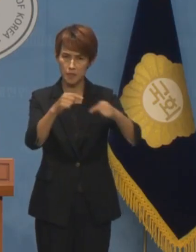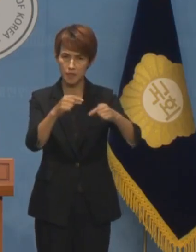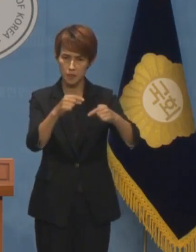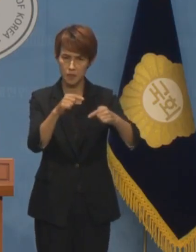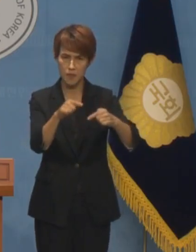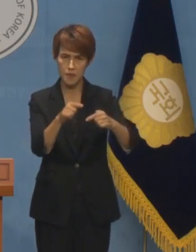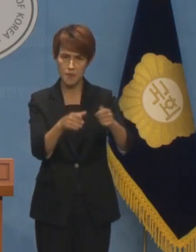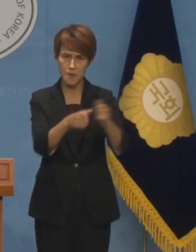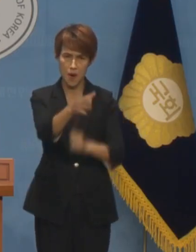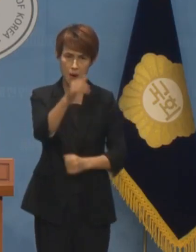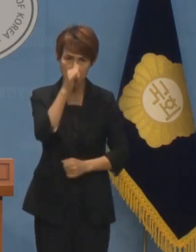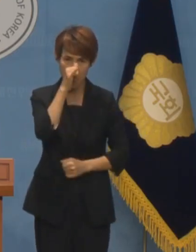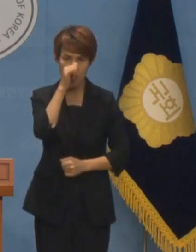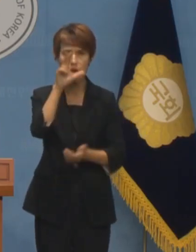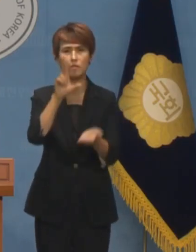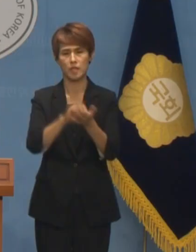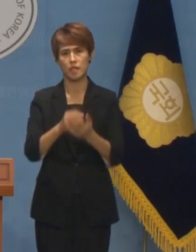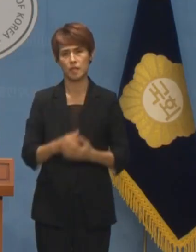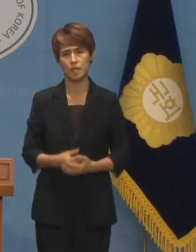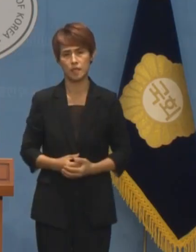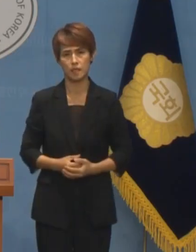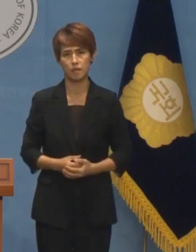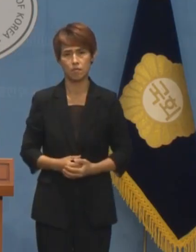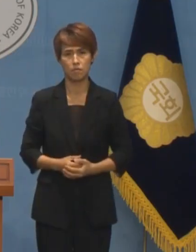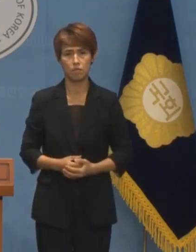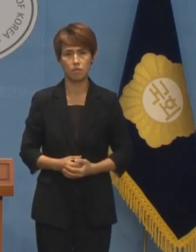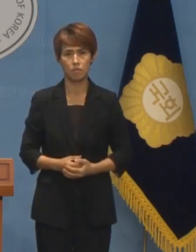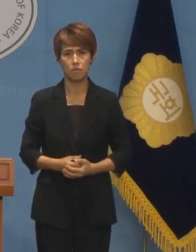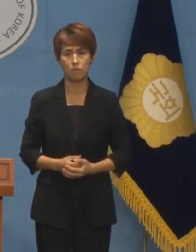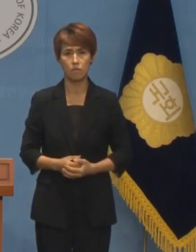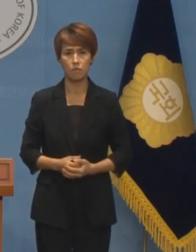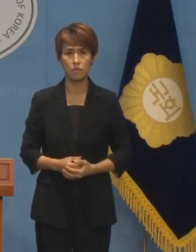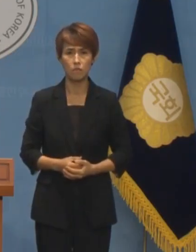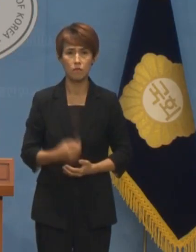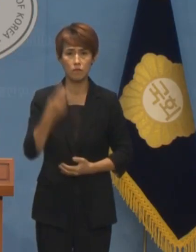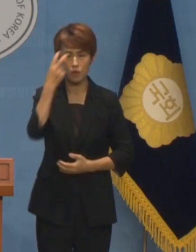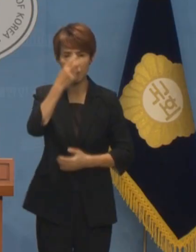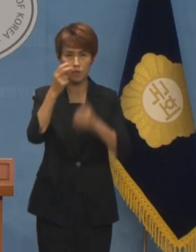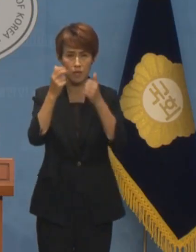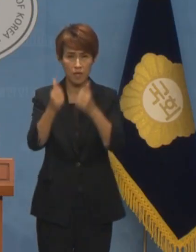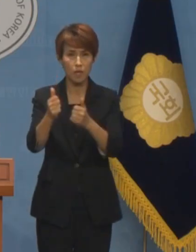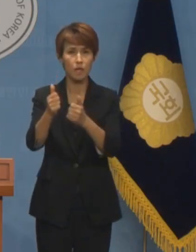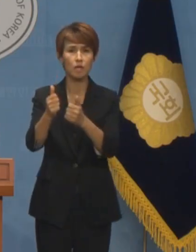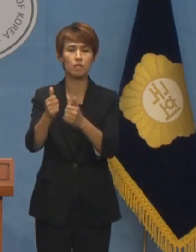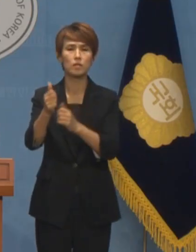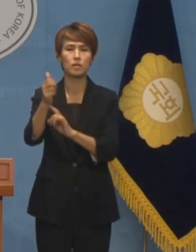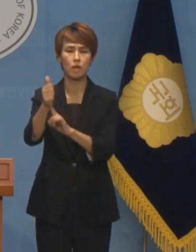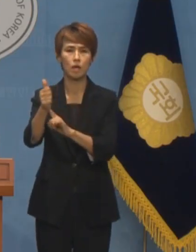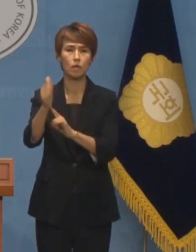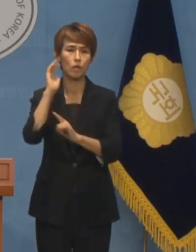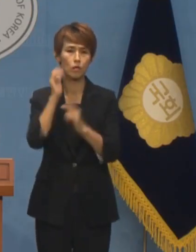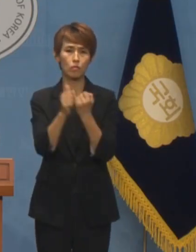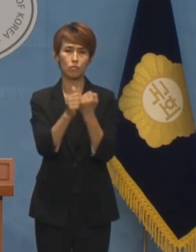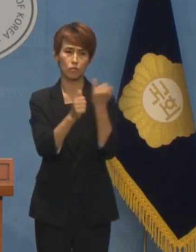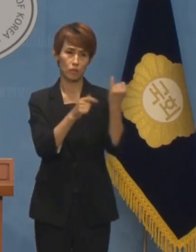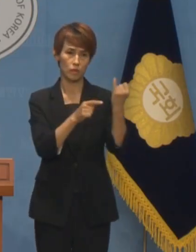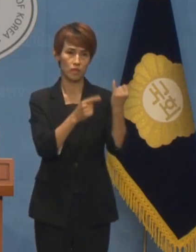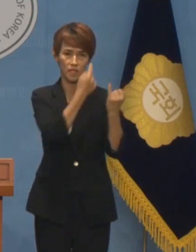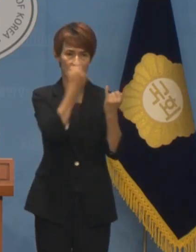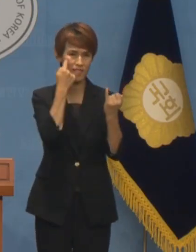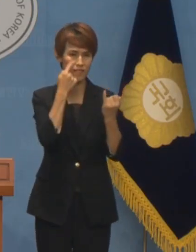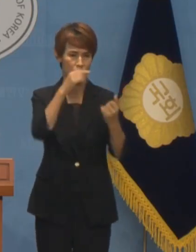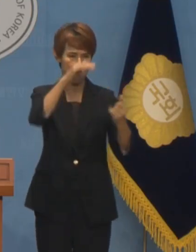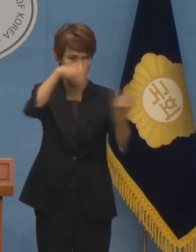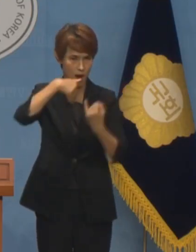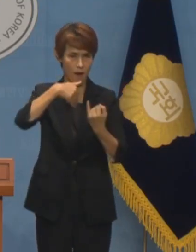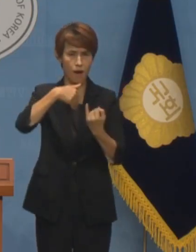것이나 다름없습니다. 심지어 또다시 검찰총장과 대통령 부인까지 증인석에